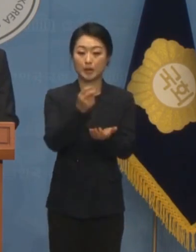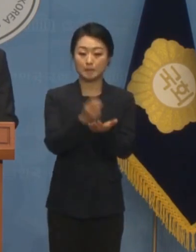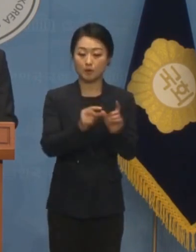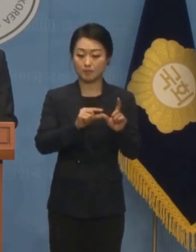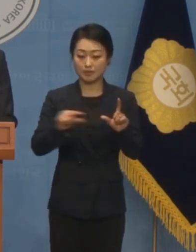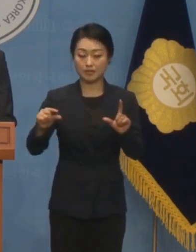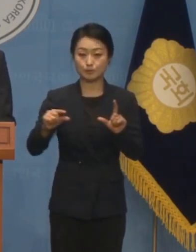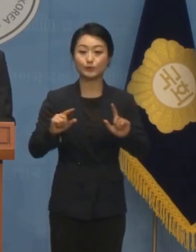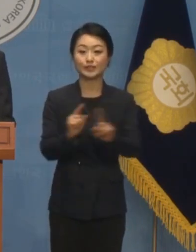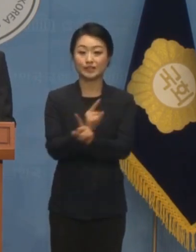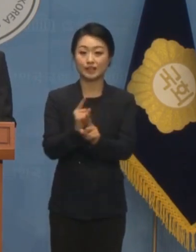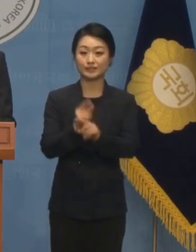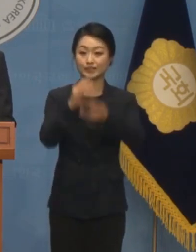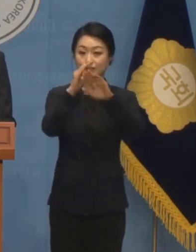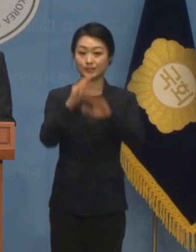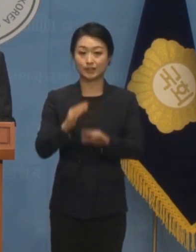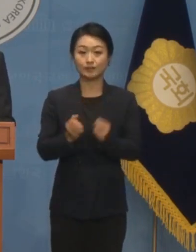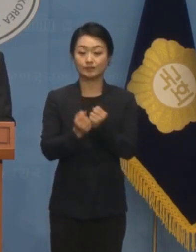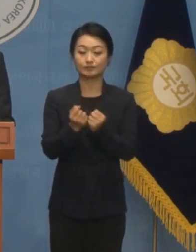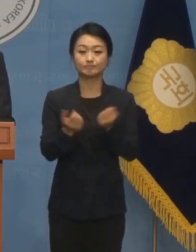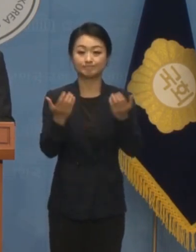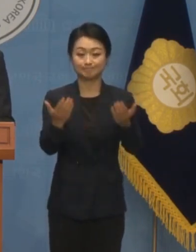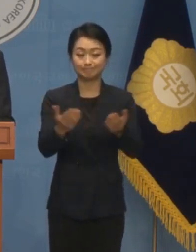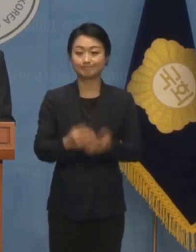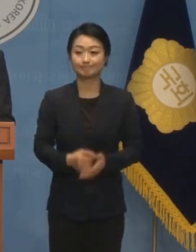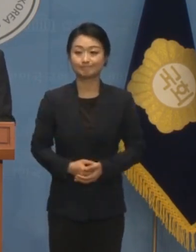개정법에 관한 기자회견문을 낭독하겠습니다.